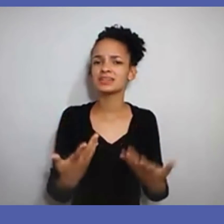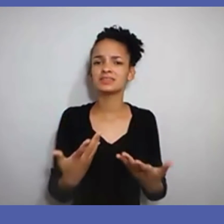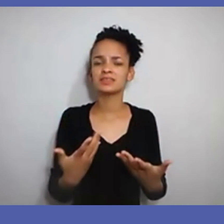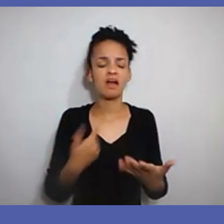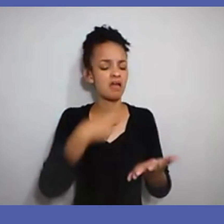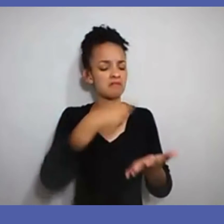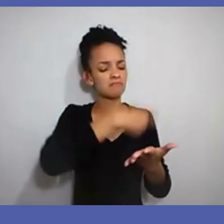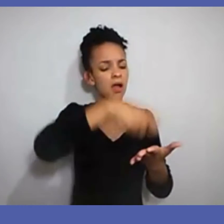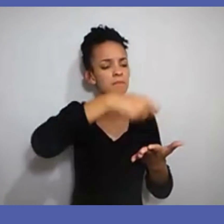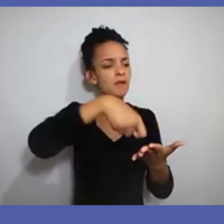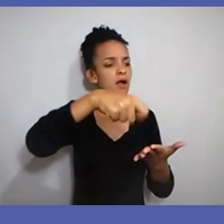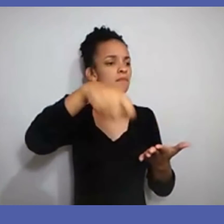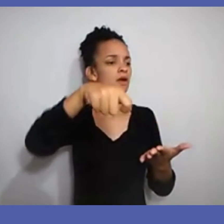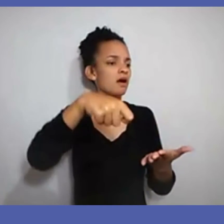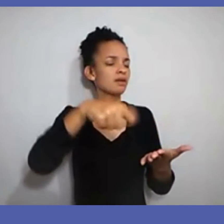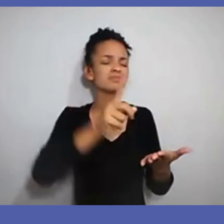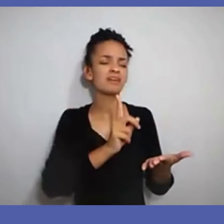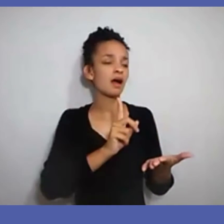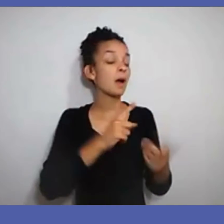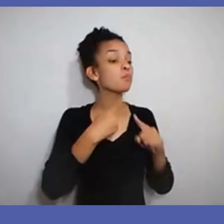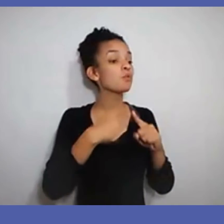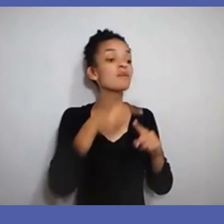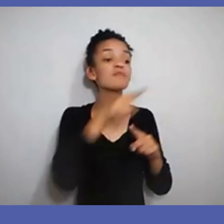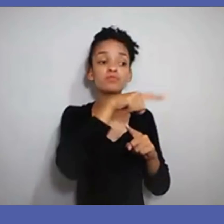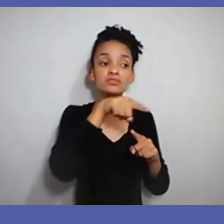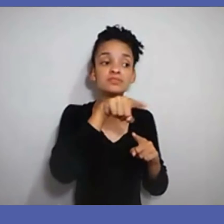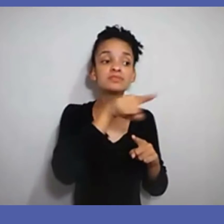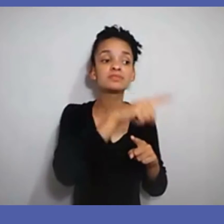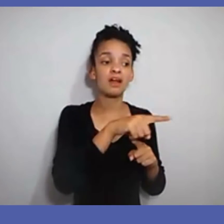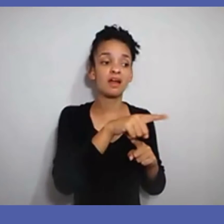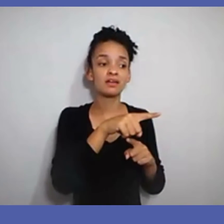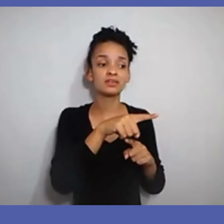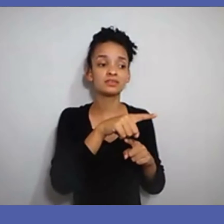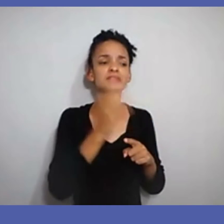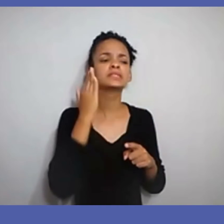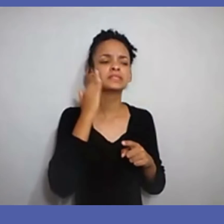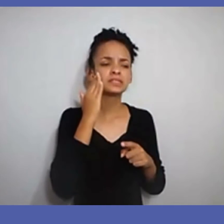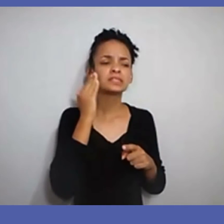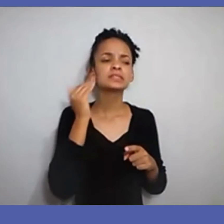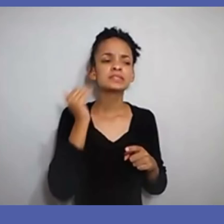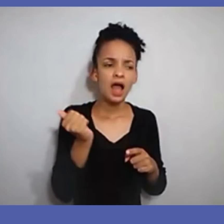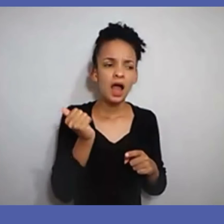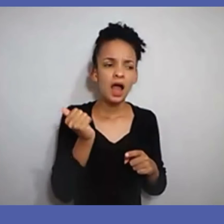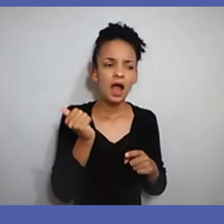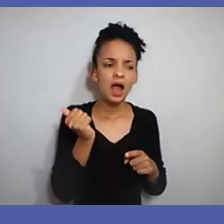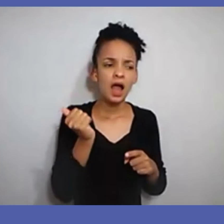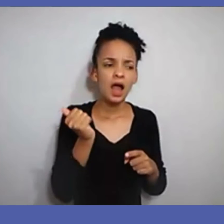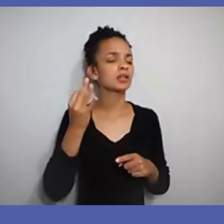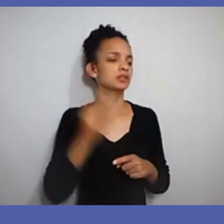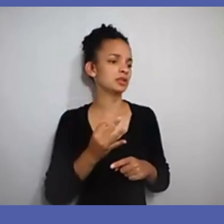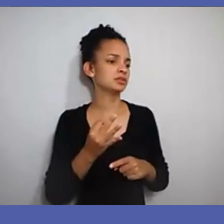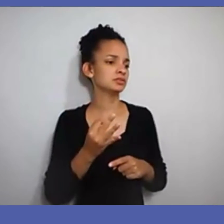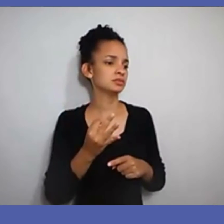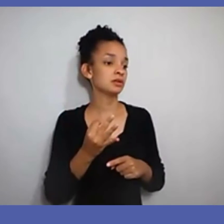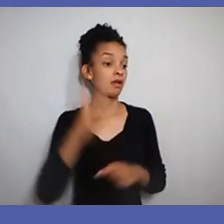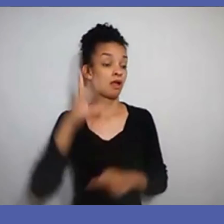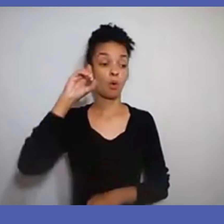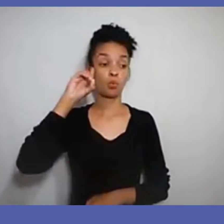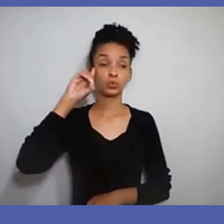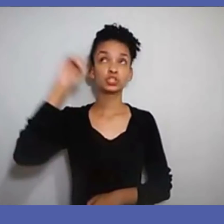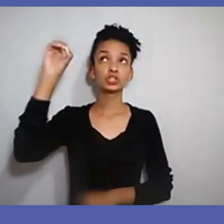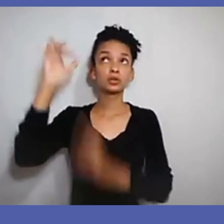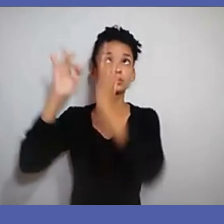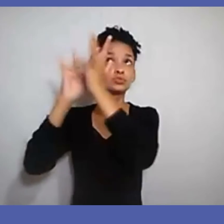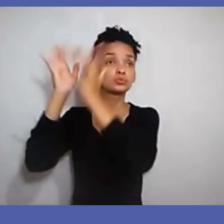pois vós mesmos estáis inteirados com precisão de que o dia do Senhor